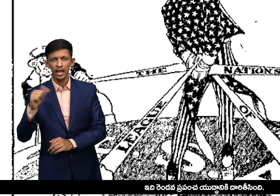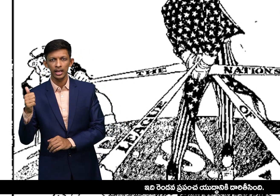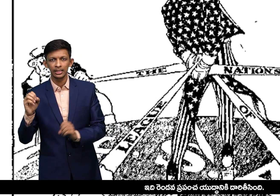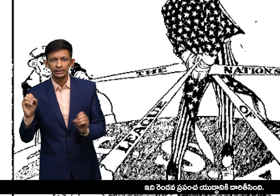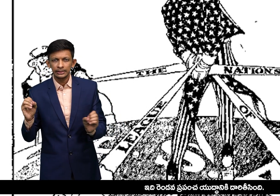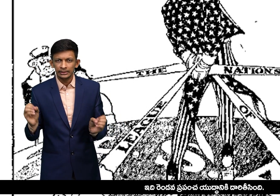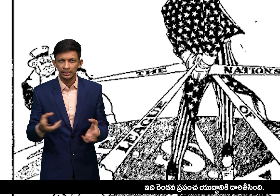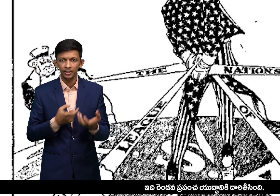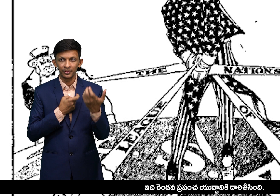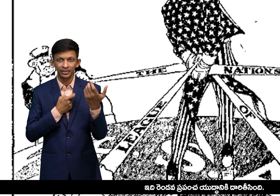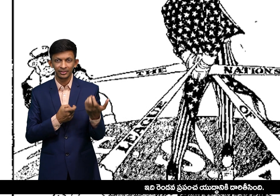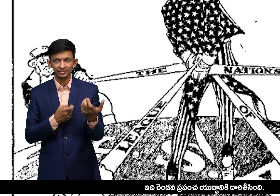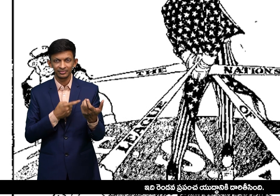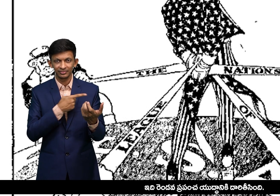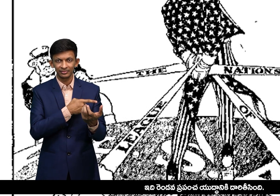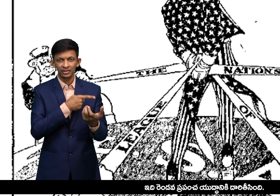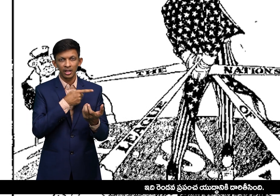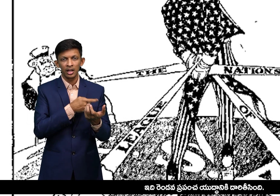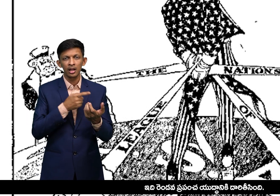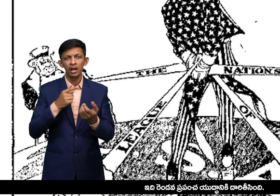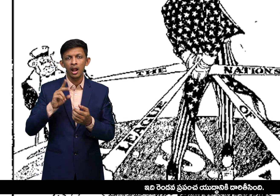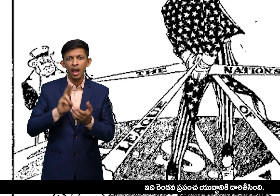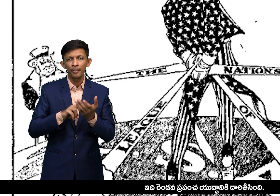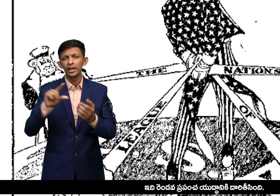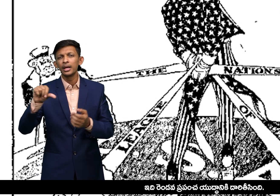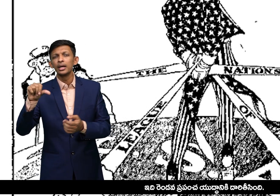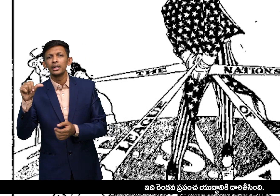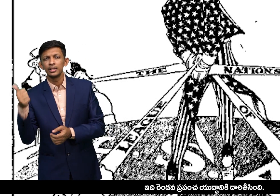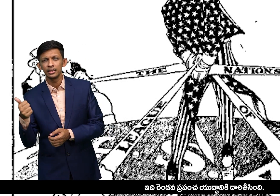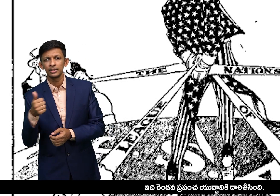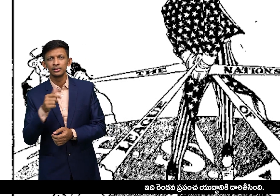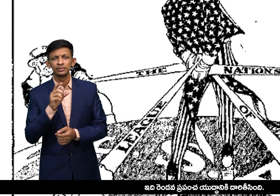ఇది రెండవ ప్రపంచ యుద్ధానికి దారితీసింది.